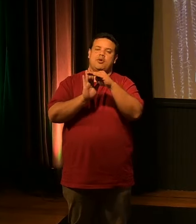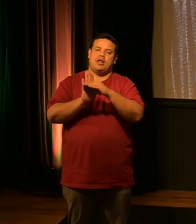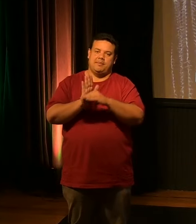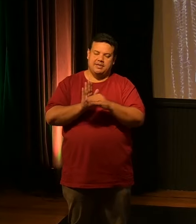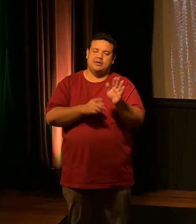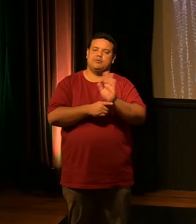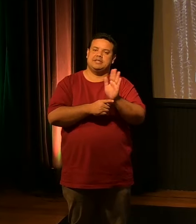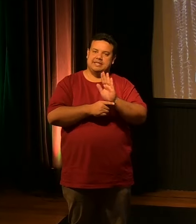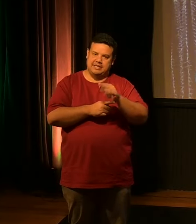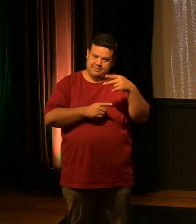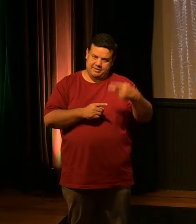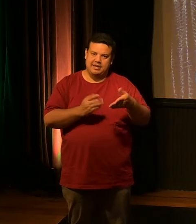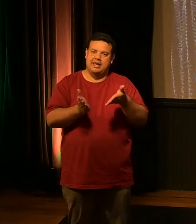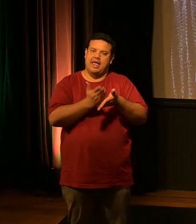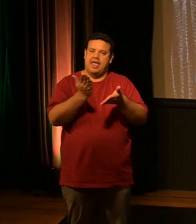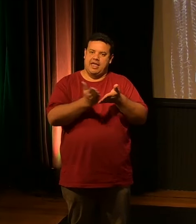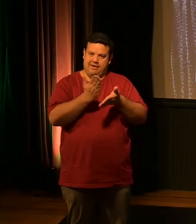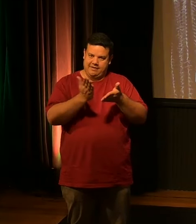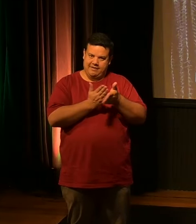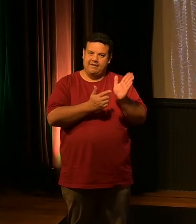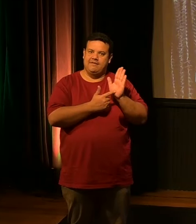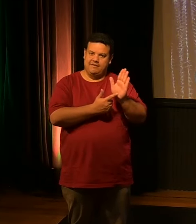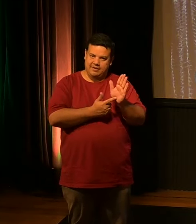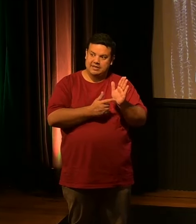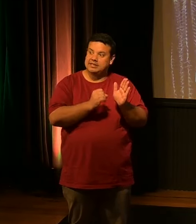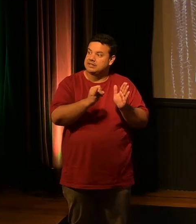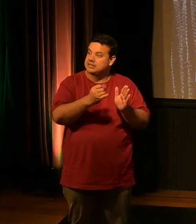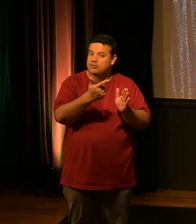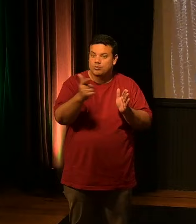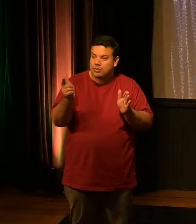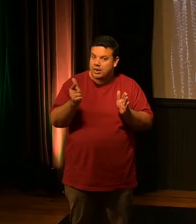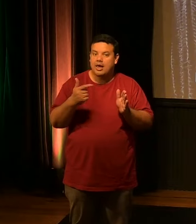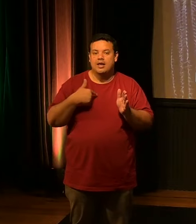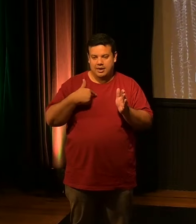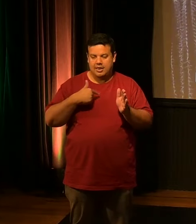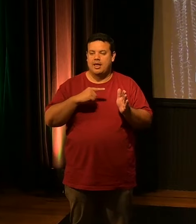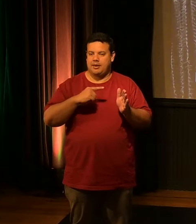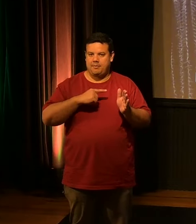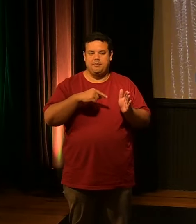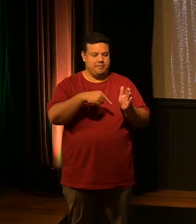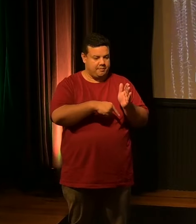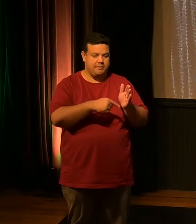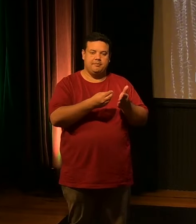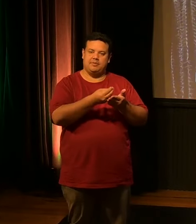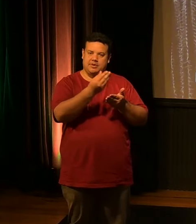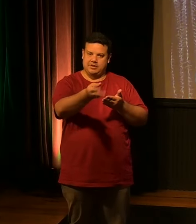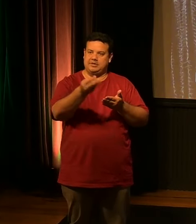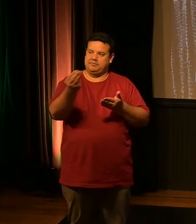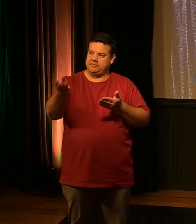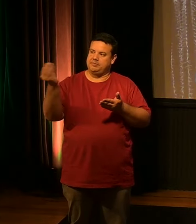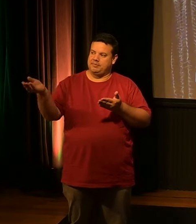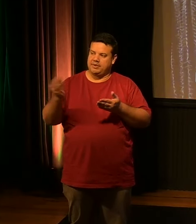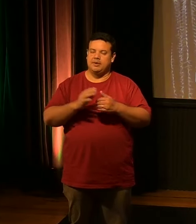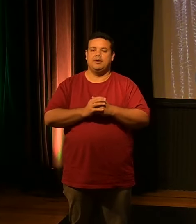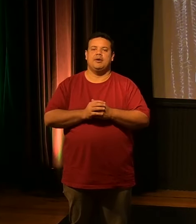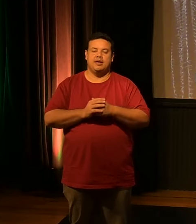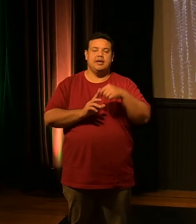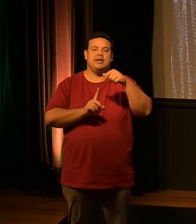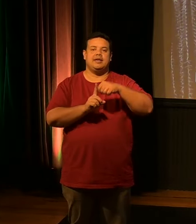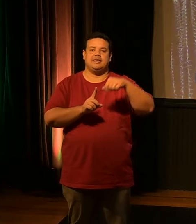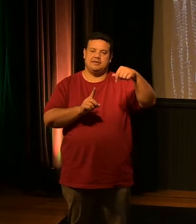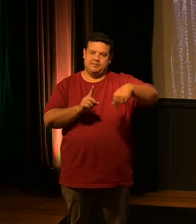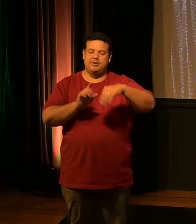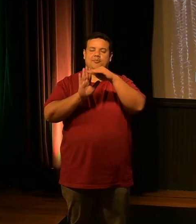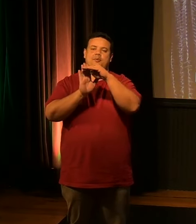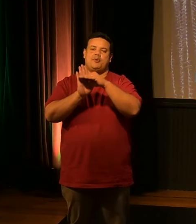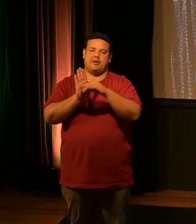cinema, que fica aqui nessa revistinha. Eu trouxe algumas para distribuir para quem não tiver pegado lá em cima. Esse mês está com uma programação muito especial.